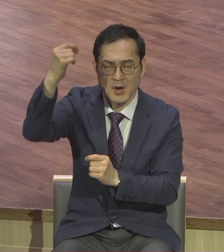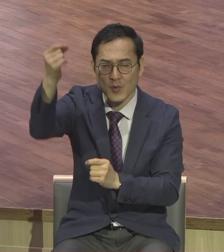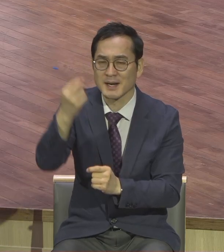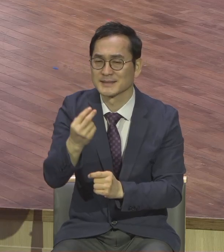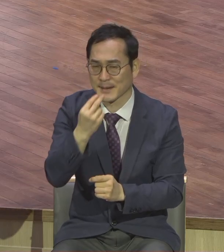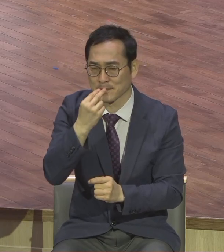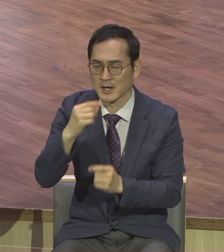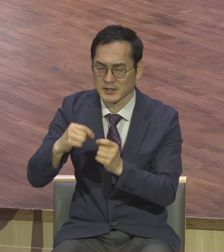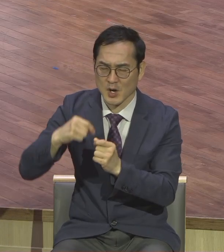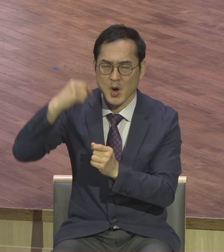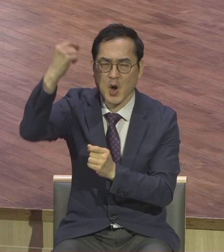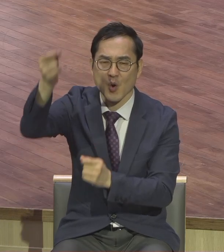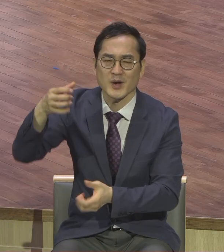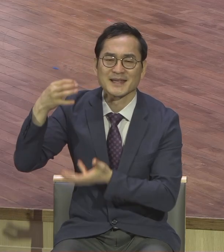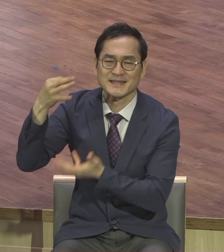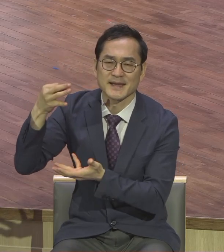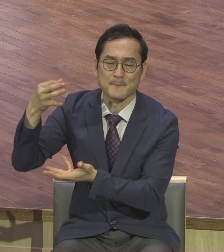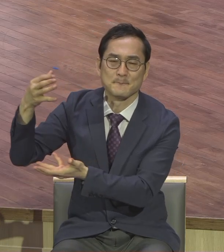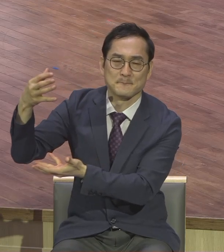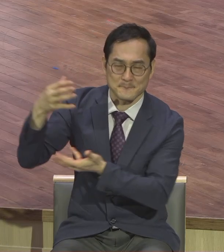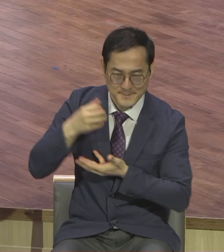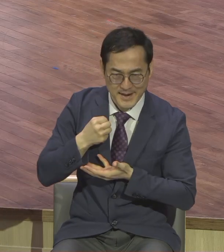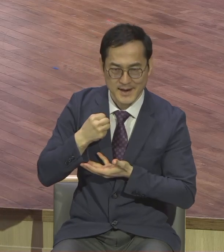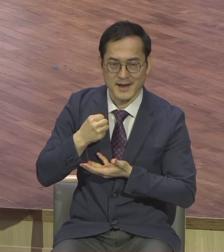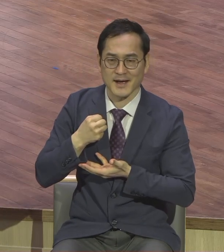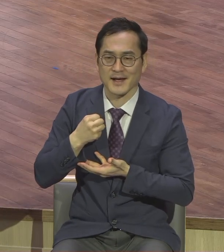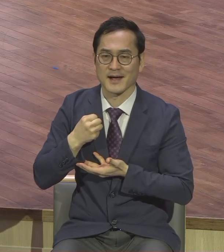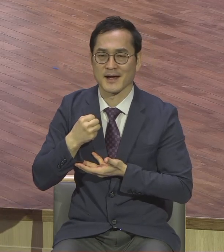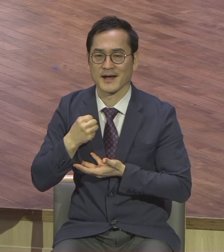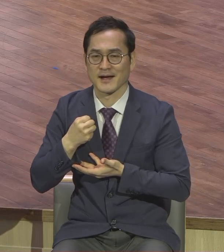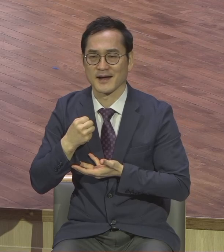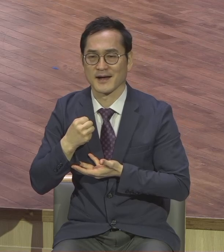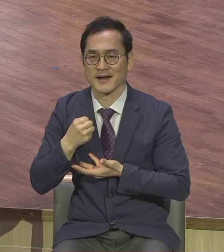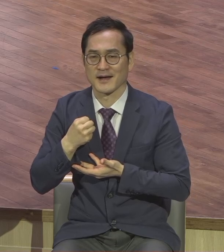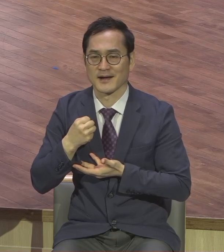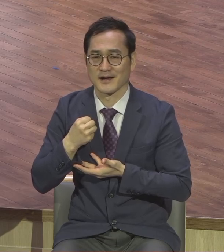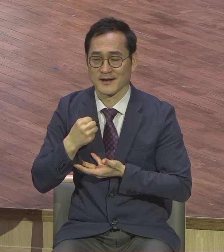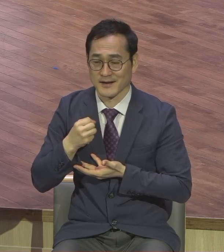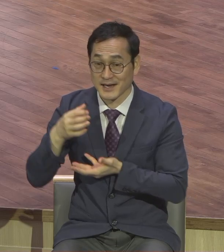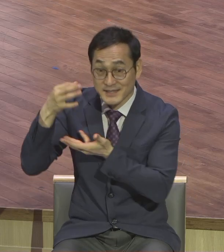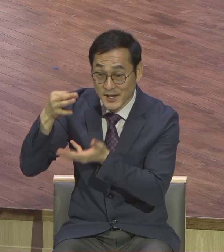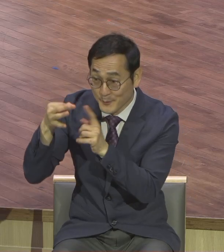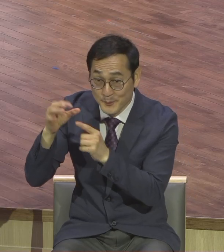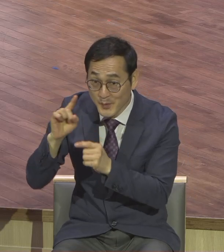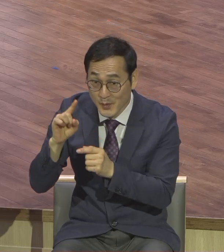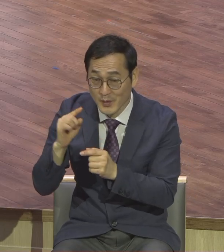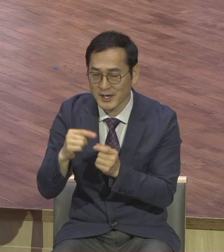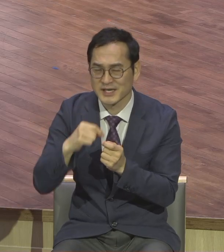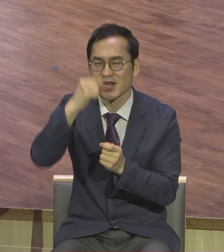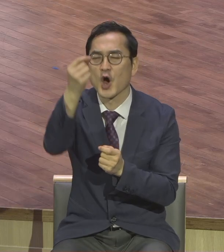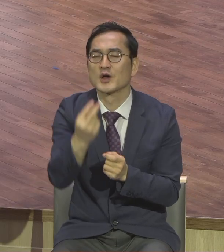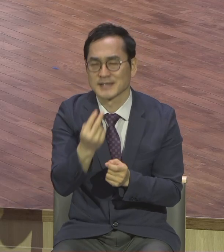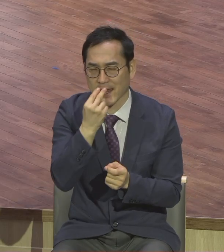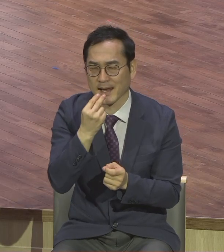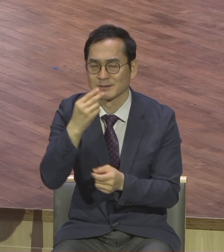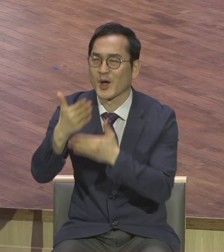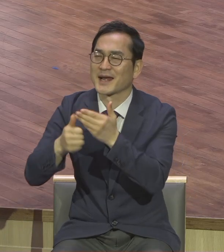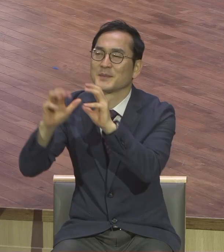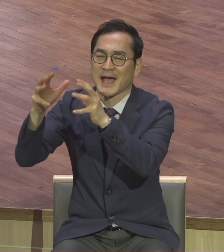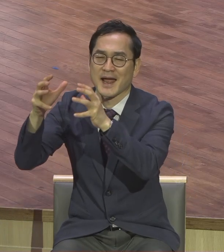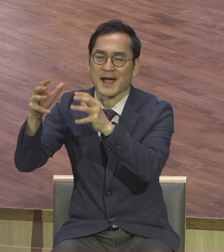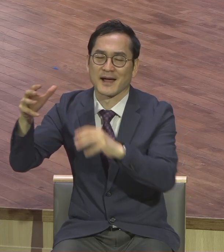영원한 기업, 영원한 기업인 영생과 하나님의 나라를 얻게 된다.